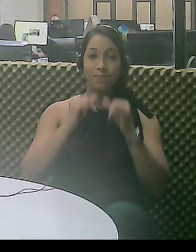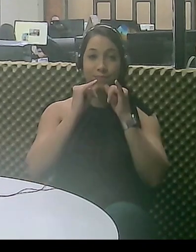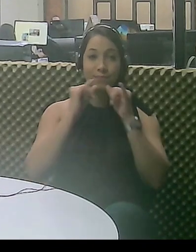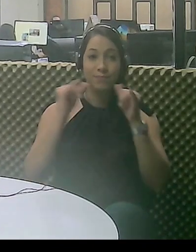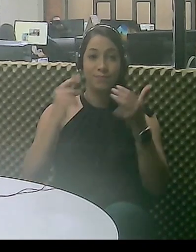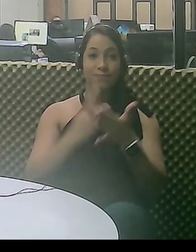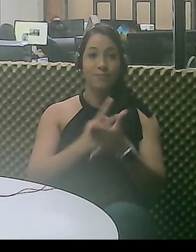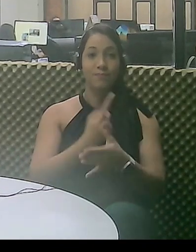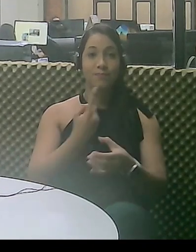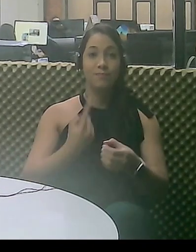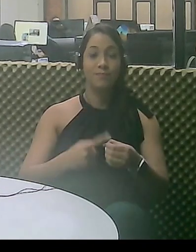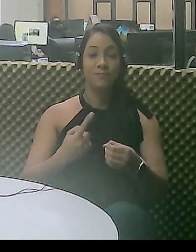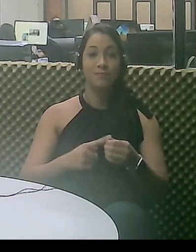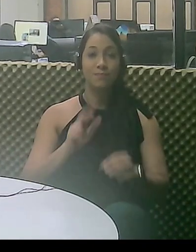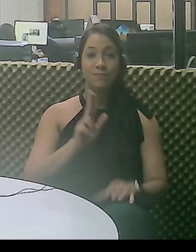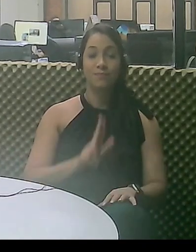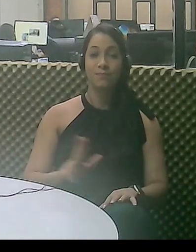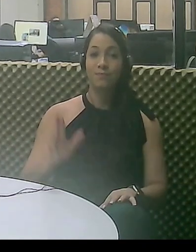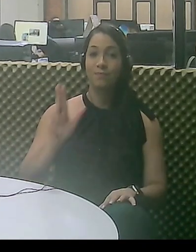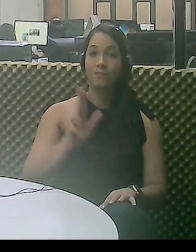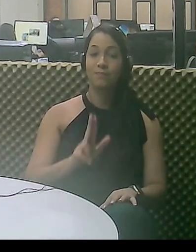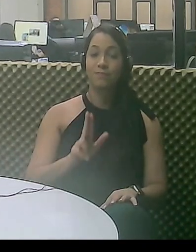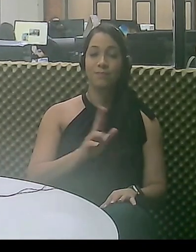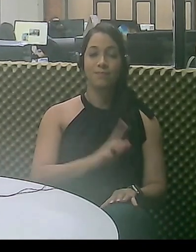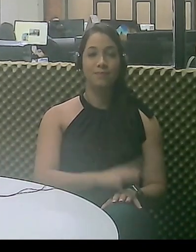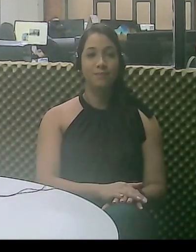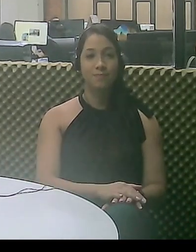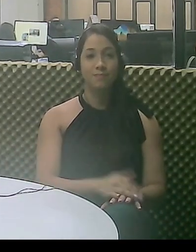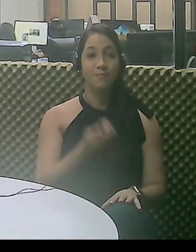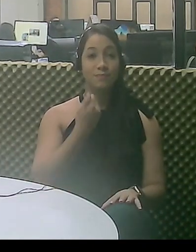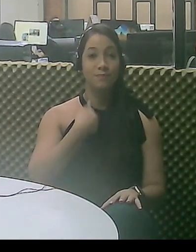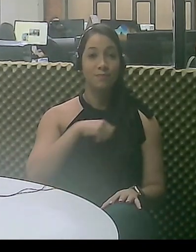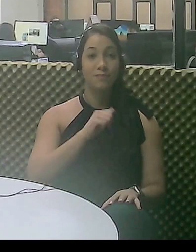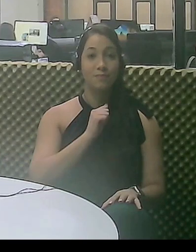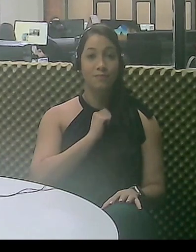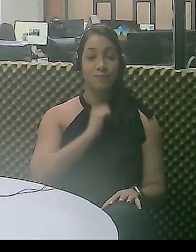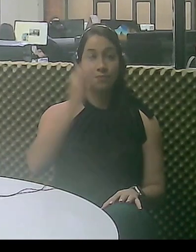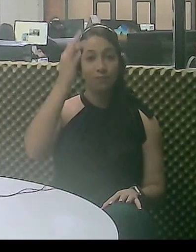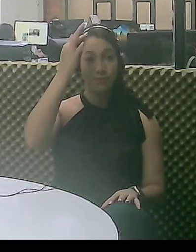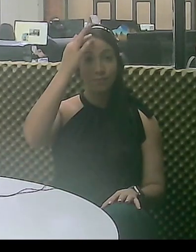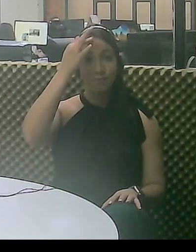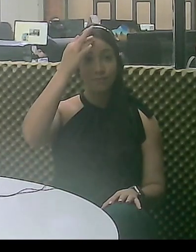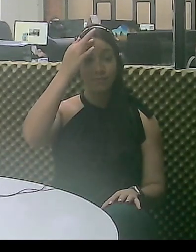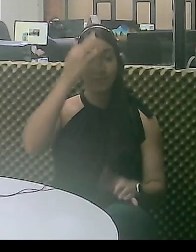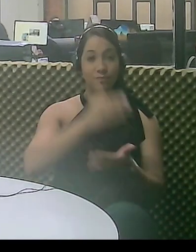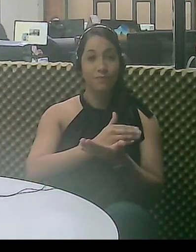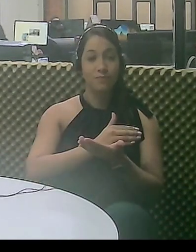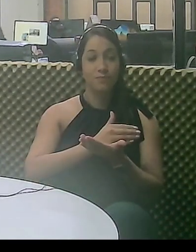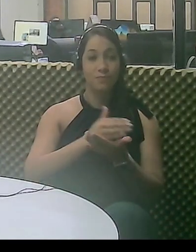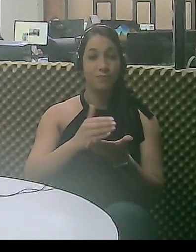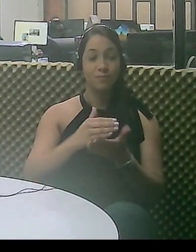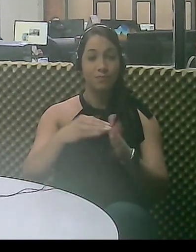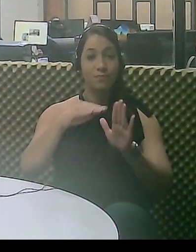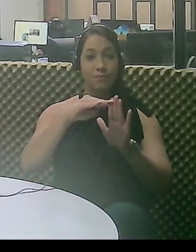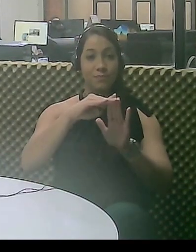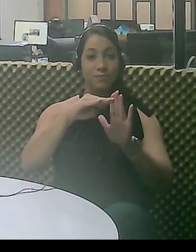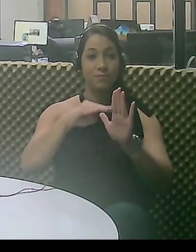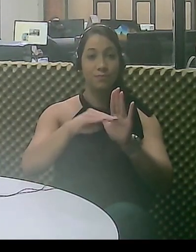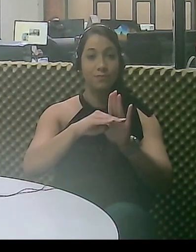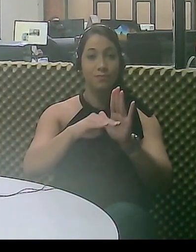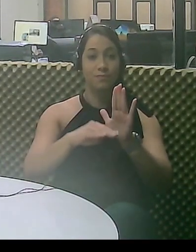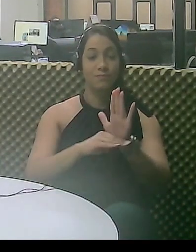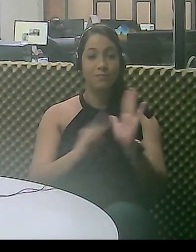com um boletim de notícias sobre o que de fato acontece em Uberlândia. Eu sou Fernando Natalio e começamos com